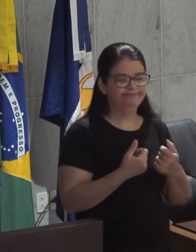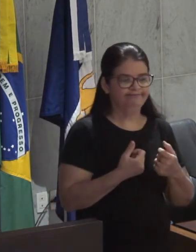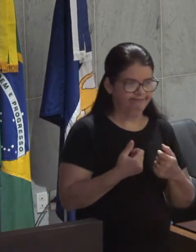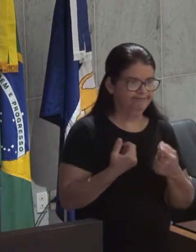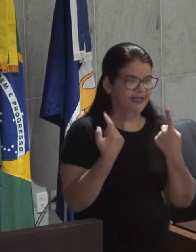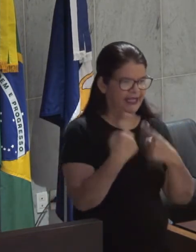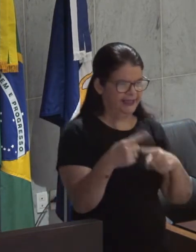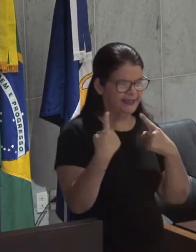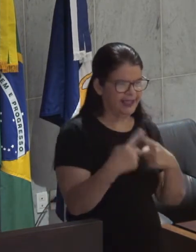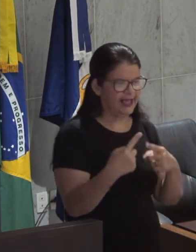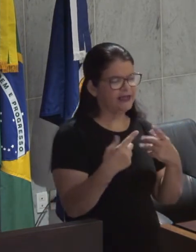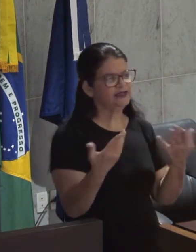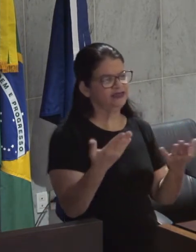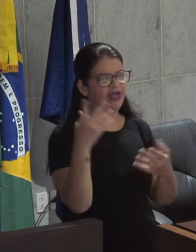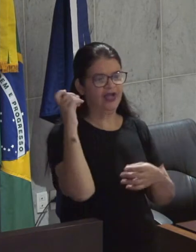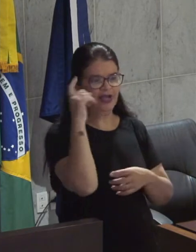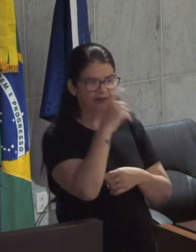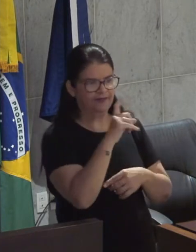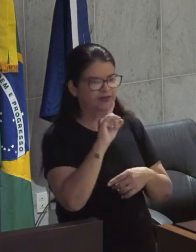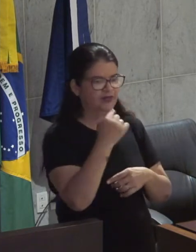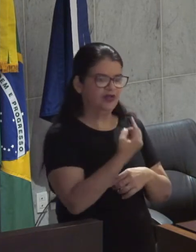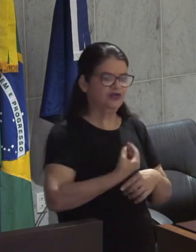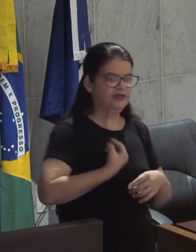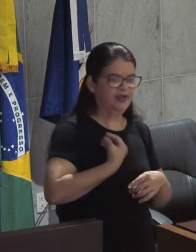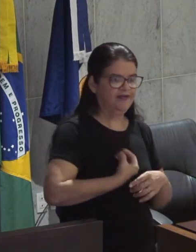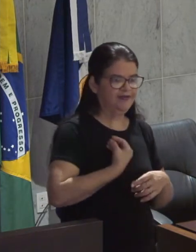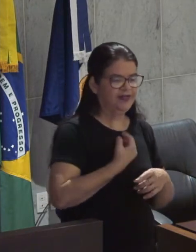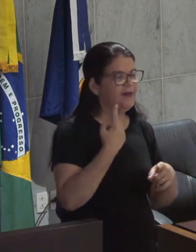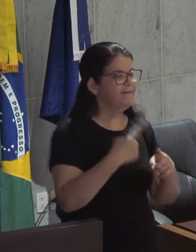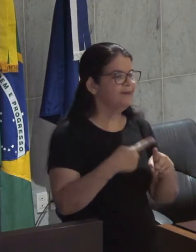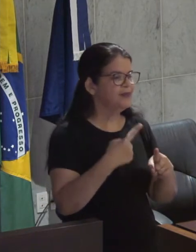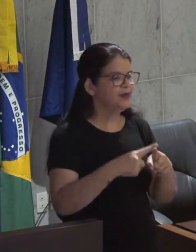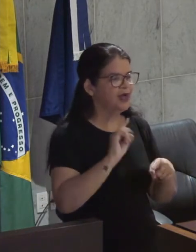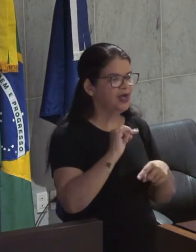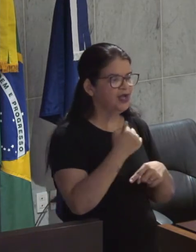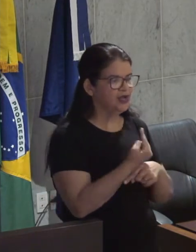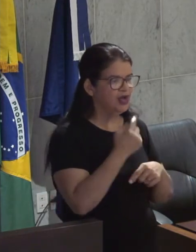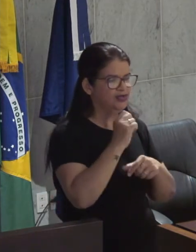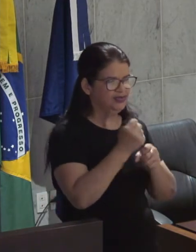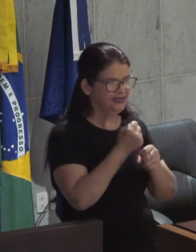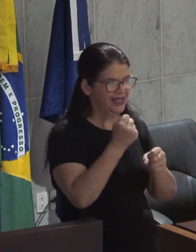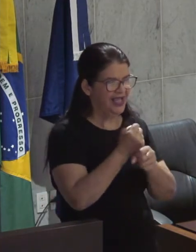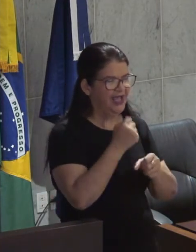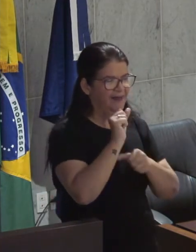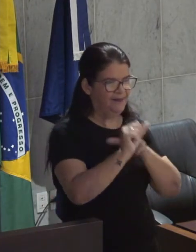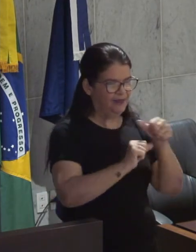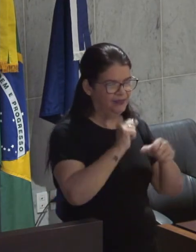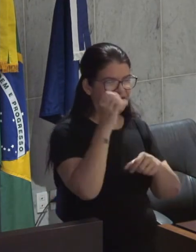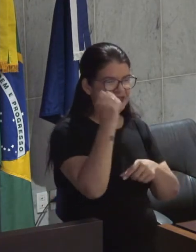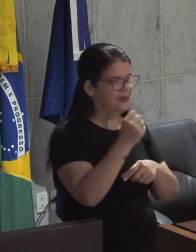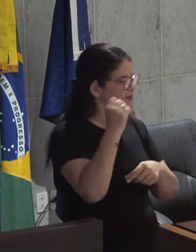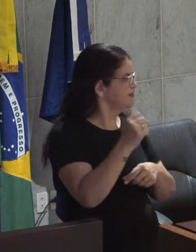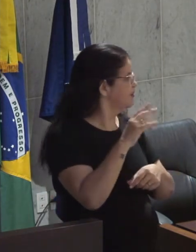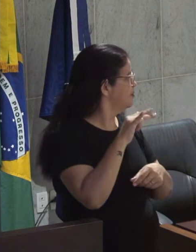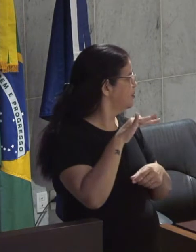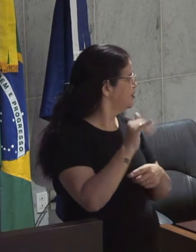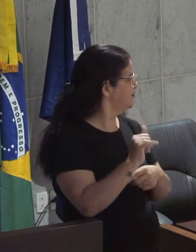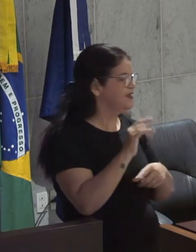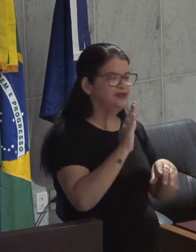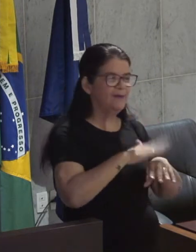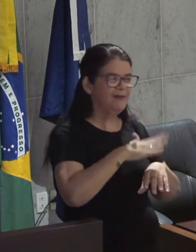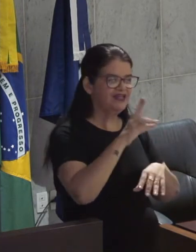ataque, está dificultando a nossa vida, porque nós, na reforma da Previdência, Bonifácio, mais